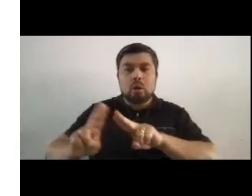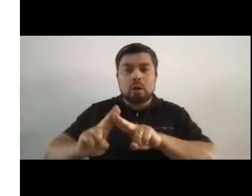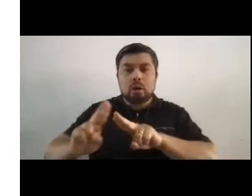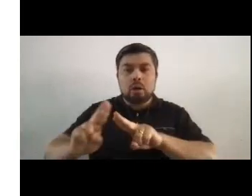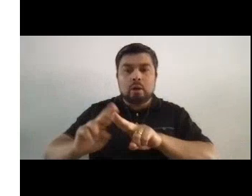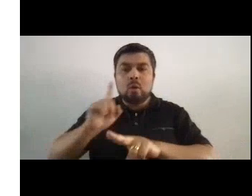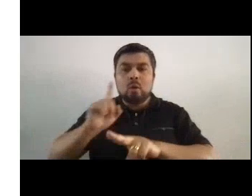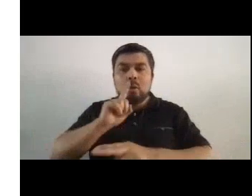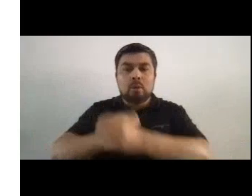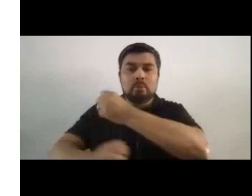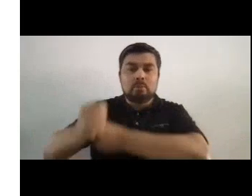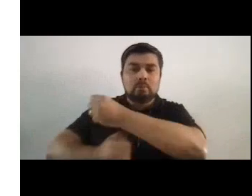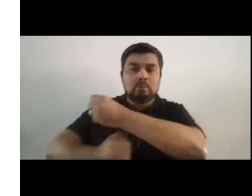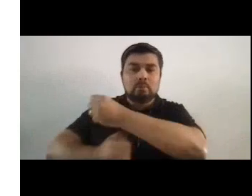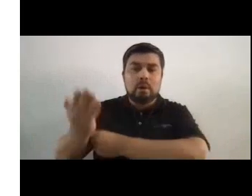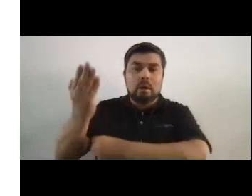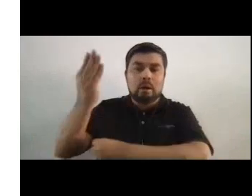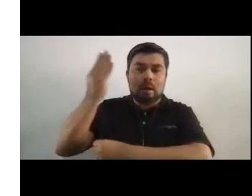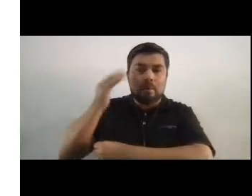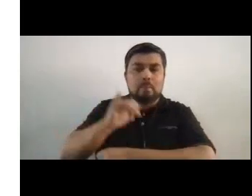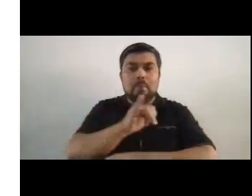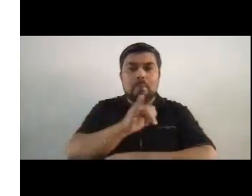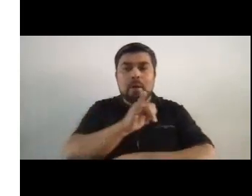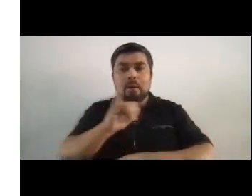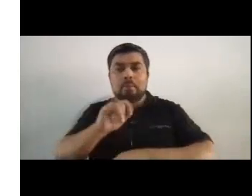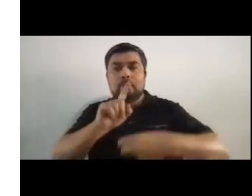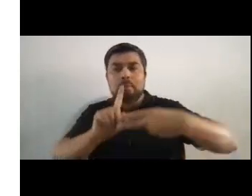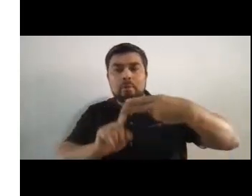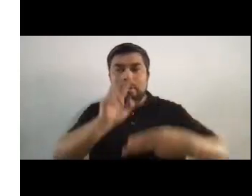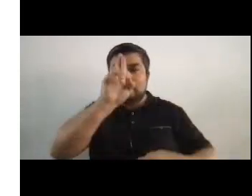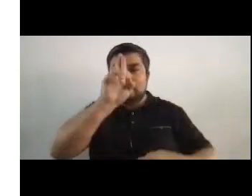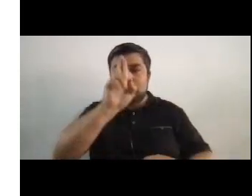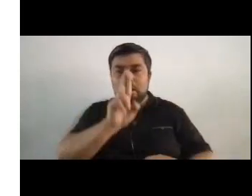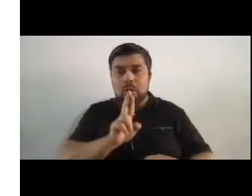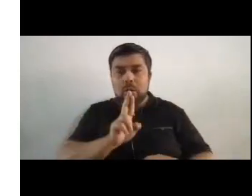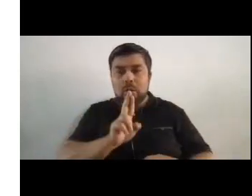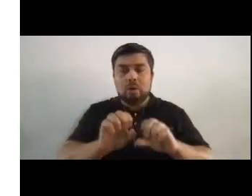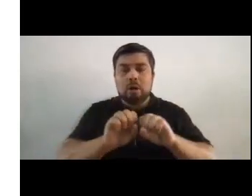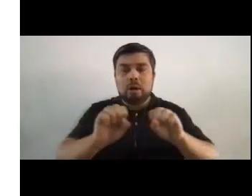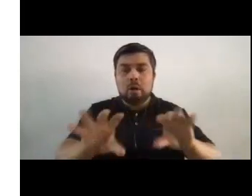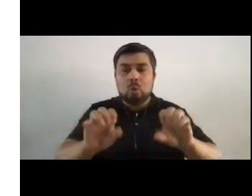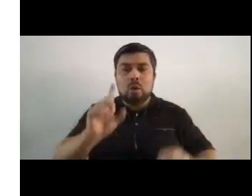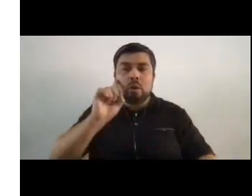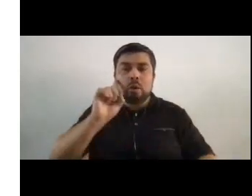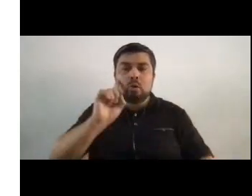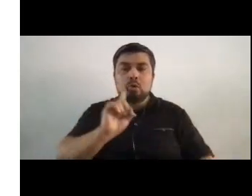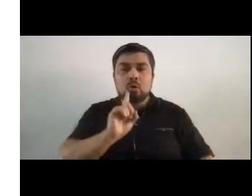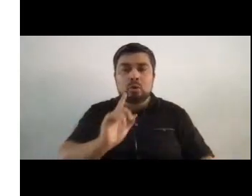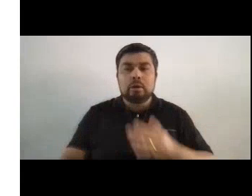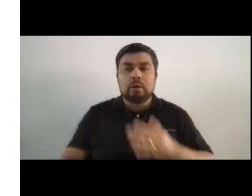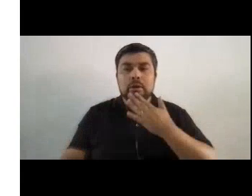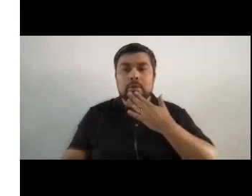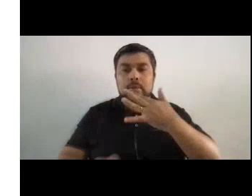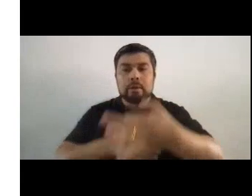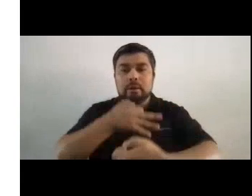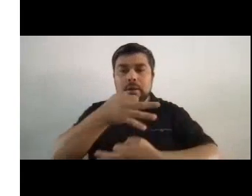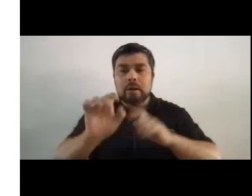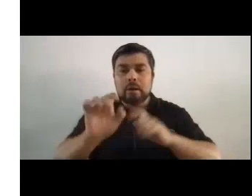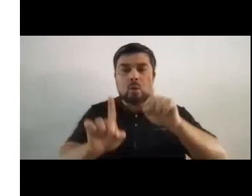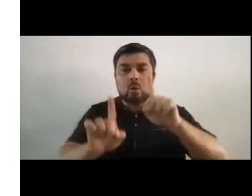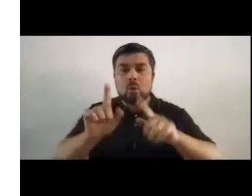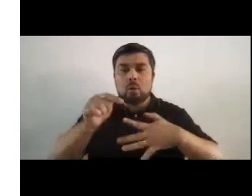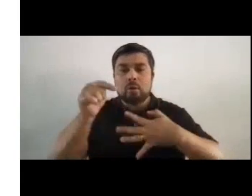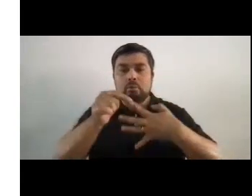luego con el rol de los educadores sordos, su relevancia, y nombrar algunos elementos clave que son parte